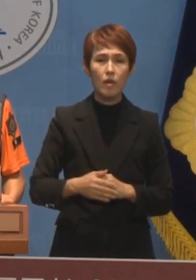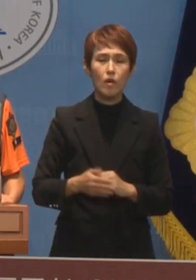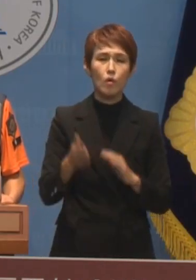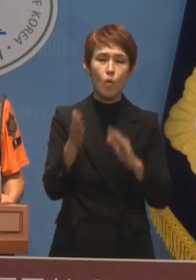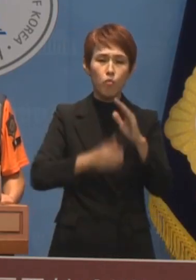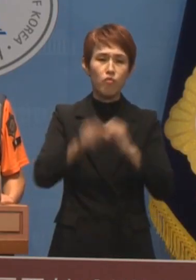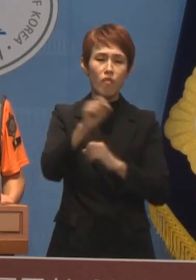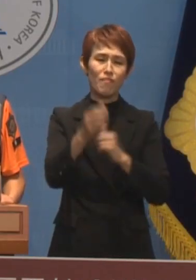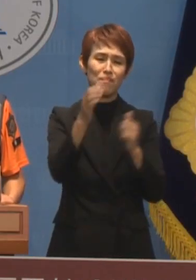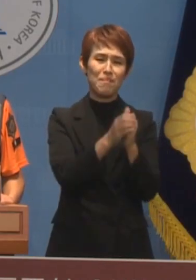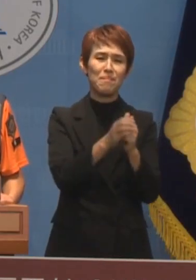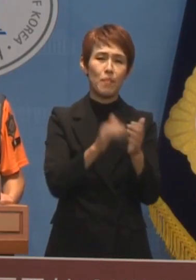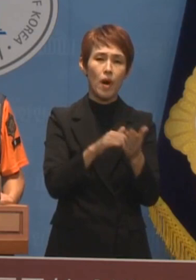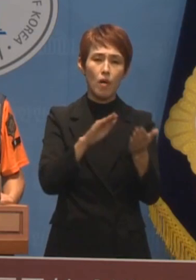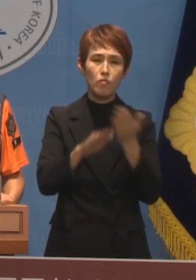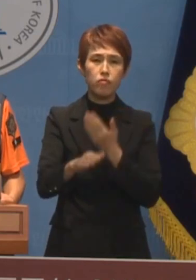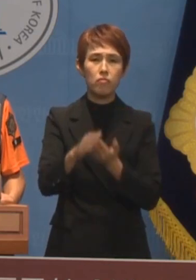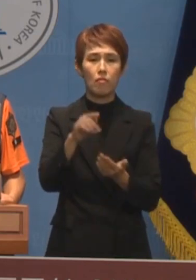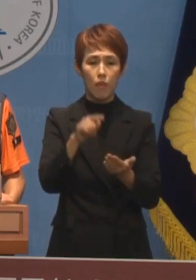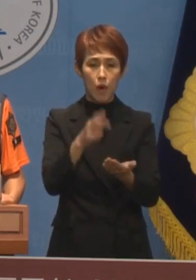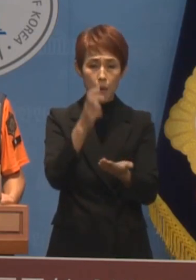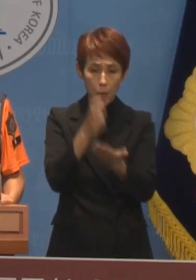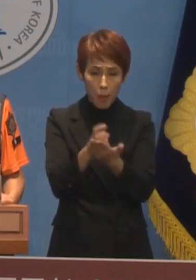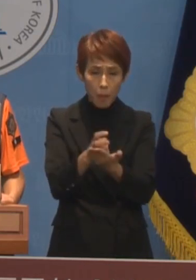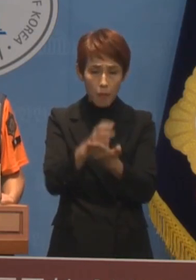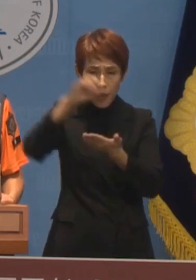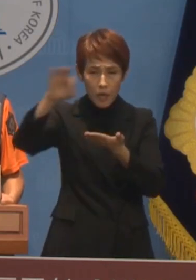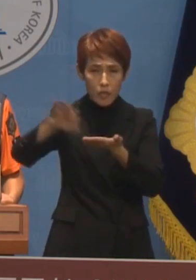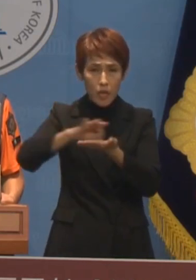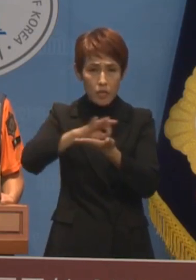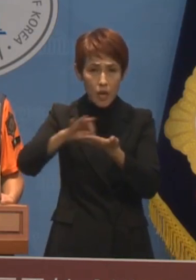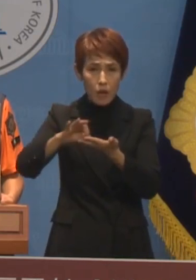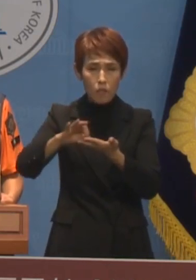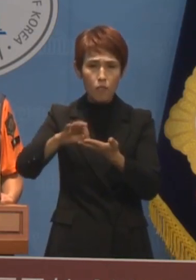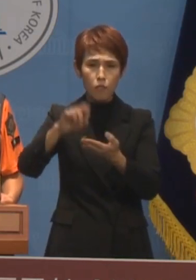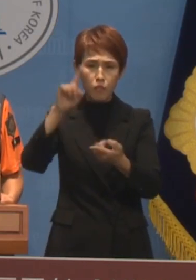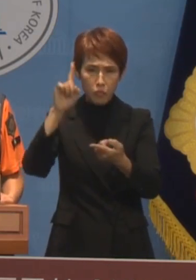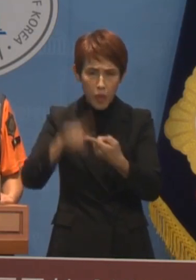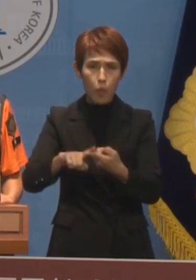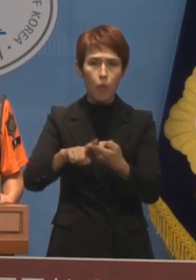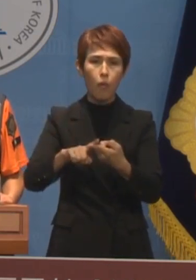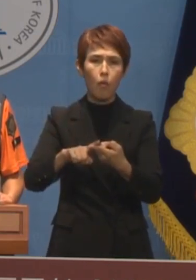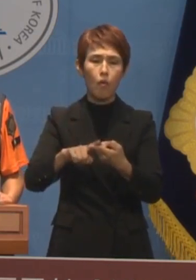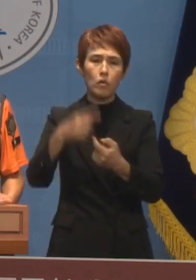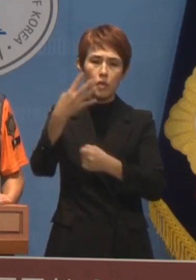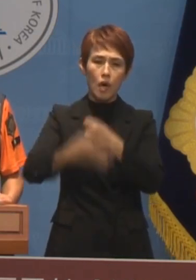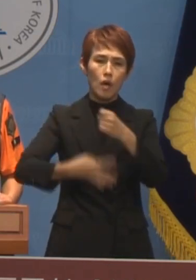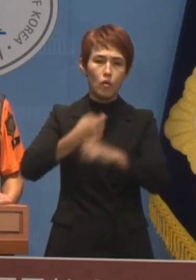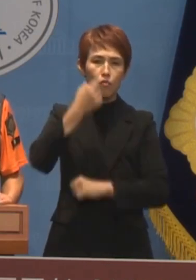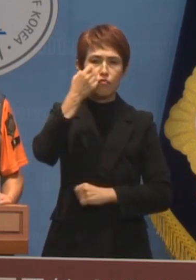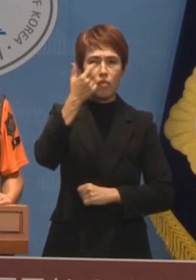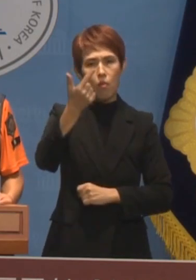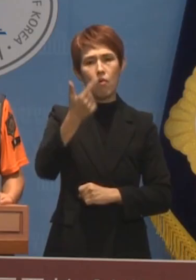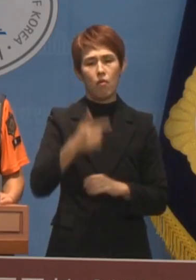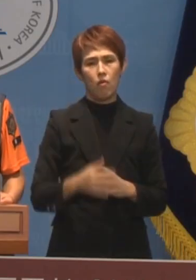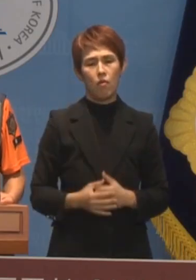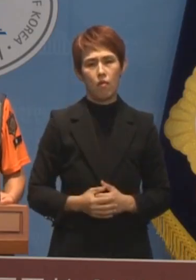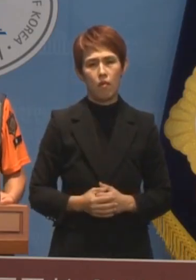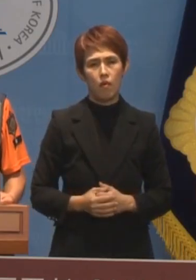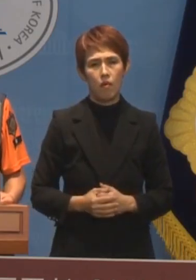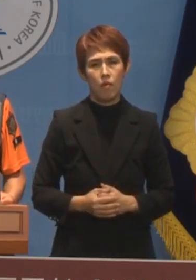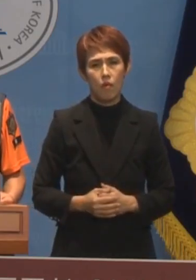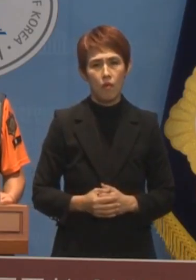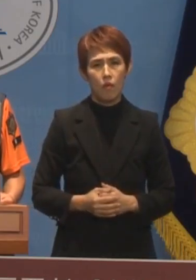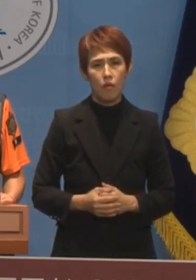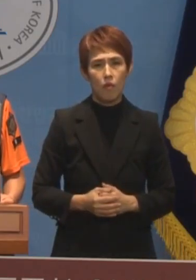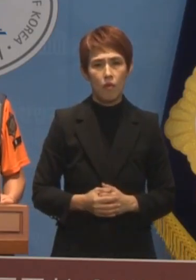전환됨에 따라 개정되어야 할 법과 예산은 그대로 방치된 채 4년 6개월이 흘렀다.